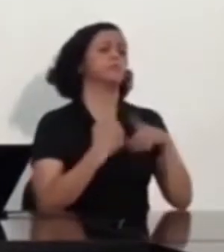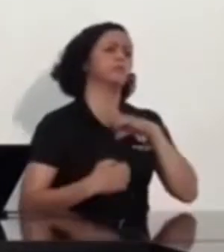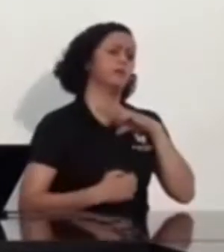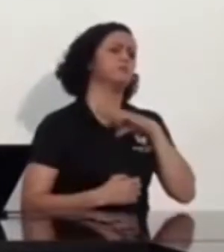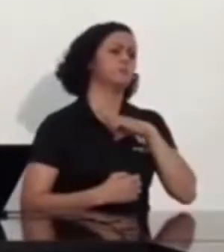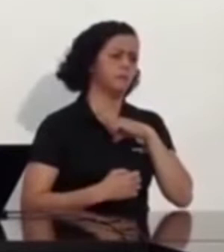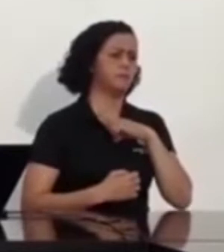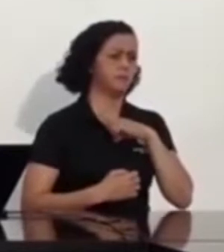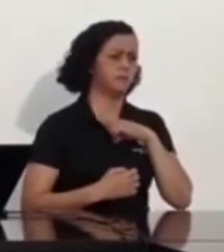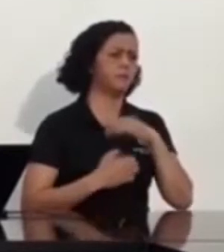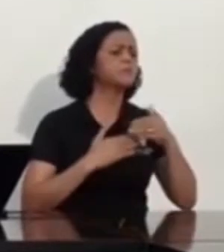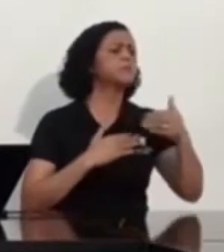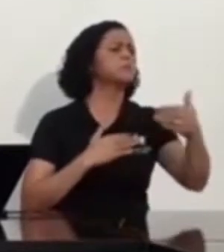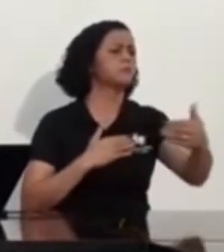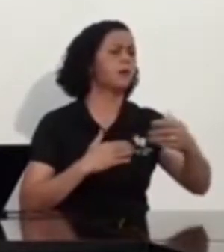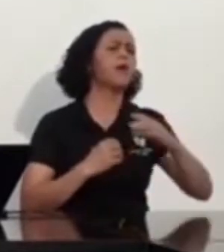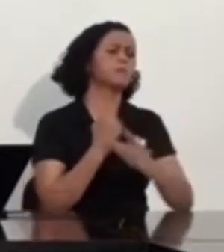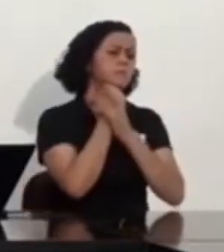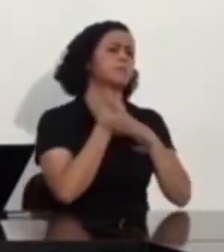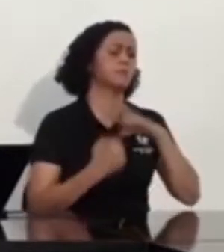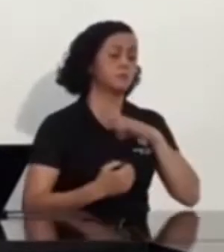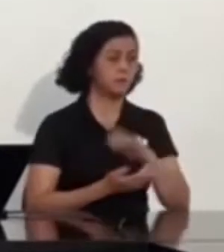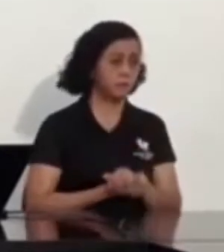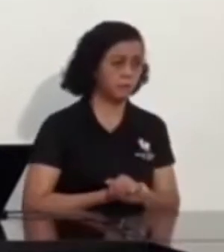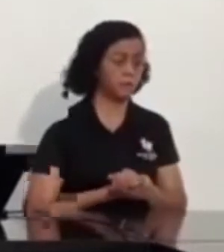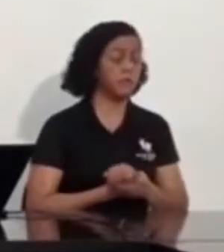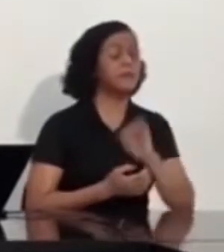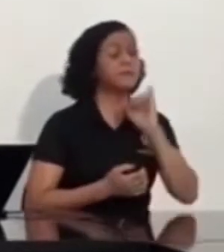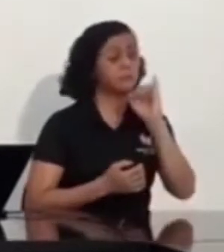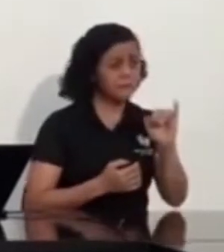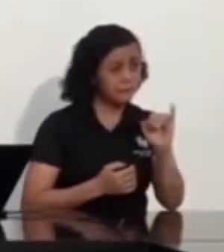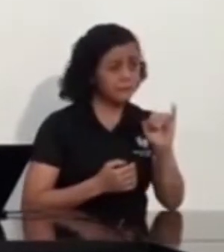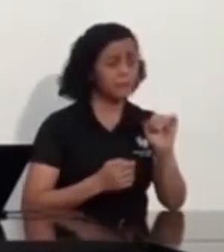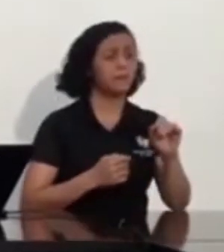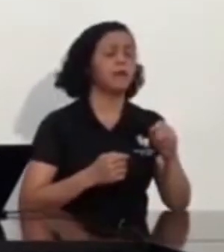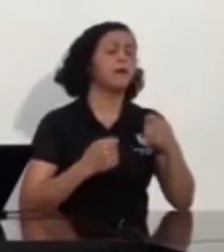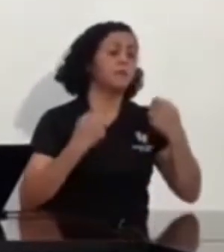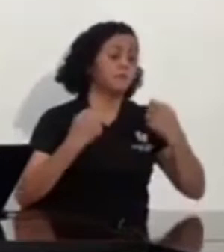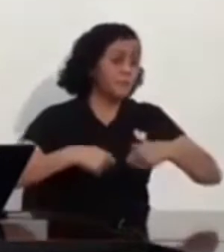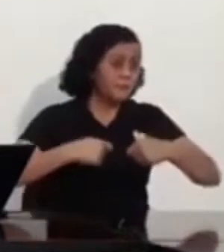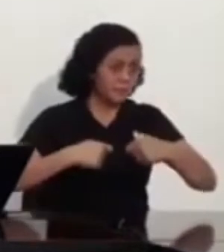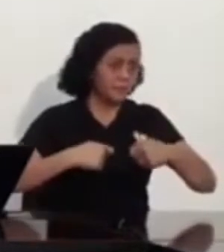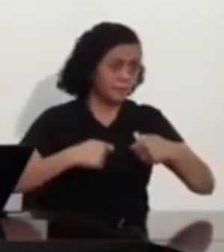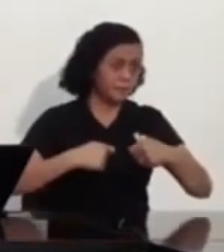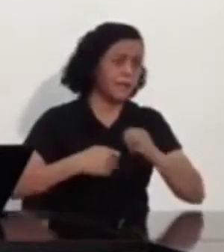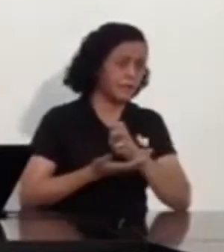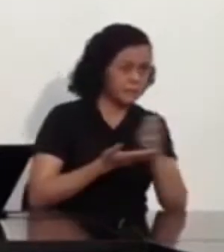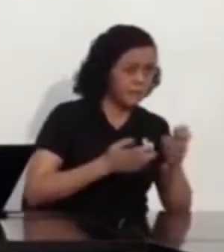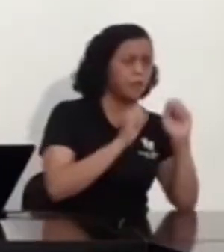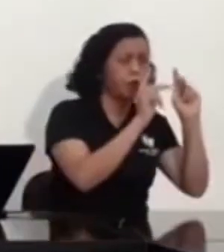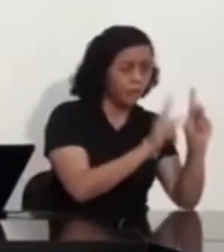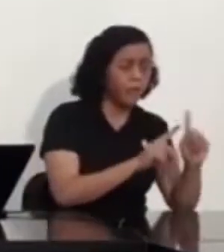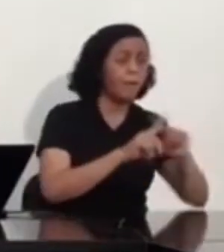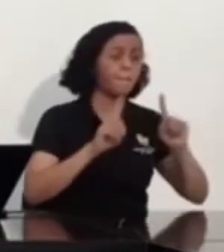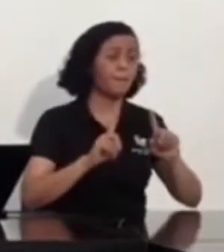essas questões são as mesmas, né? Quando possível, fique em casa, reafirmando isso. Quando possível, fique